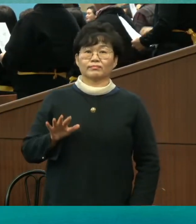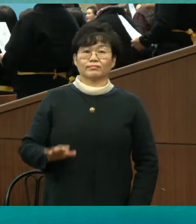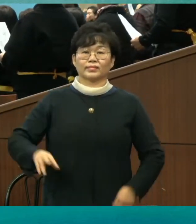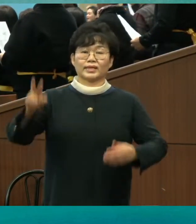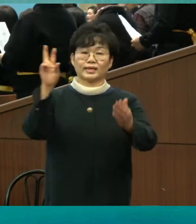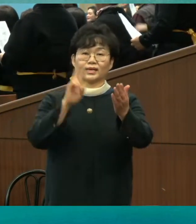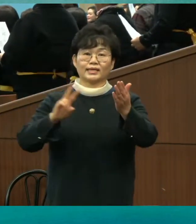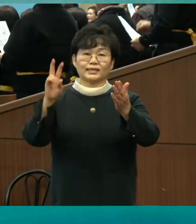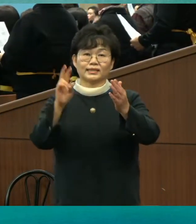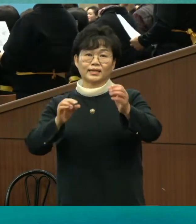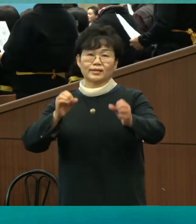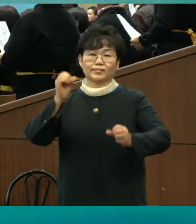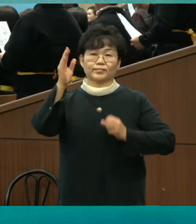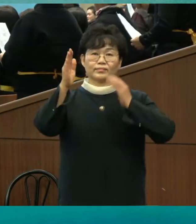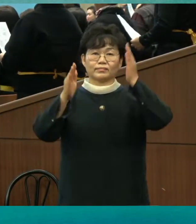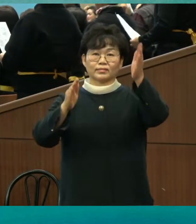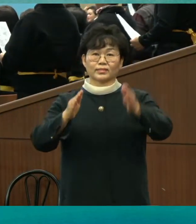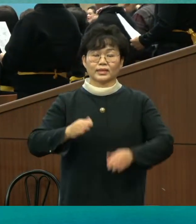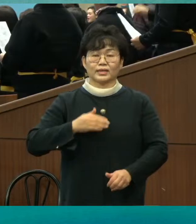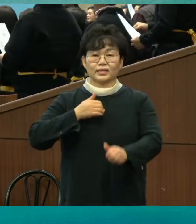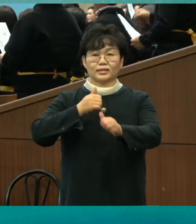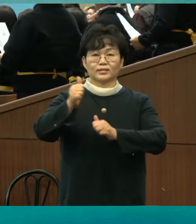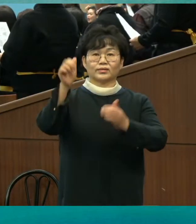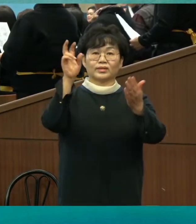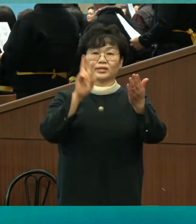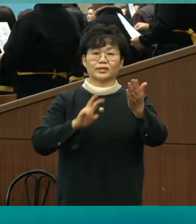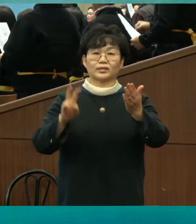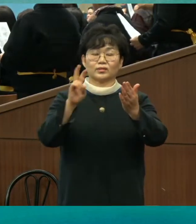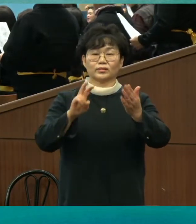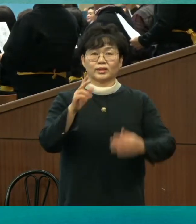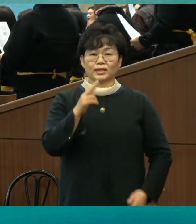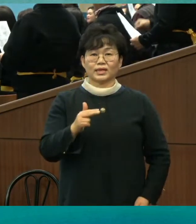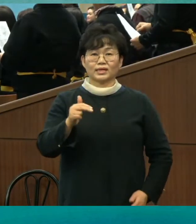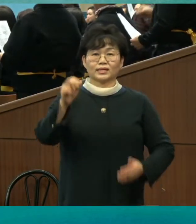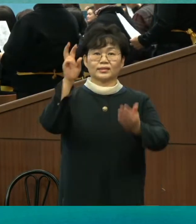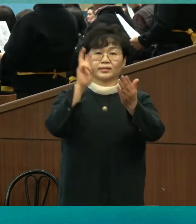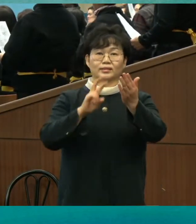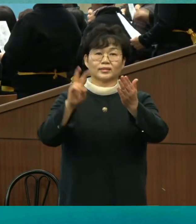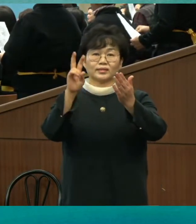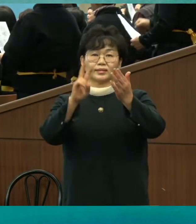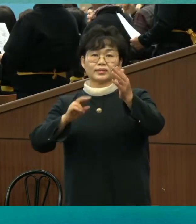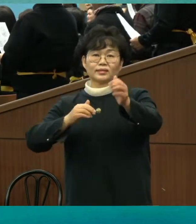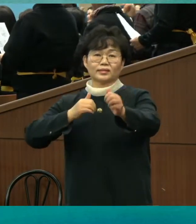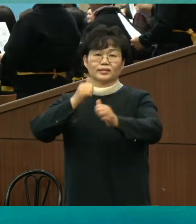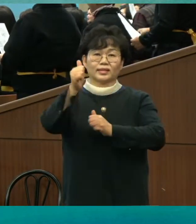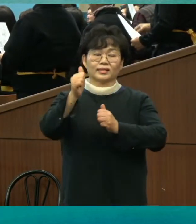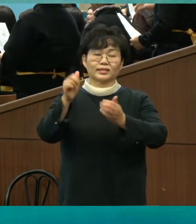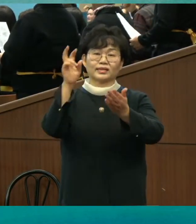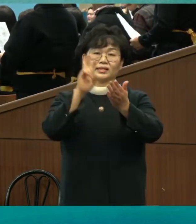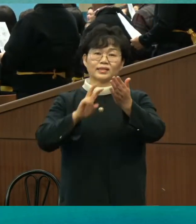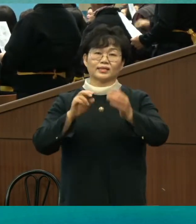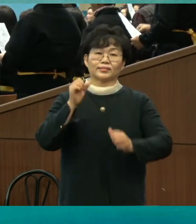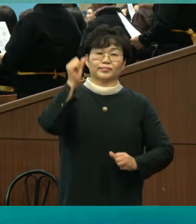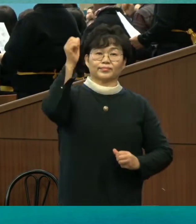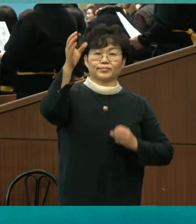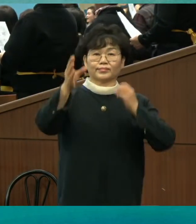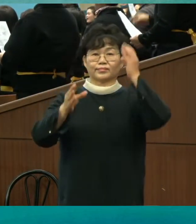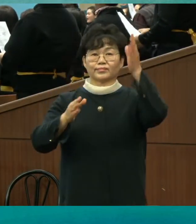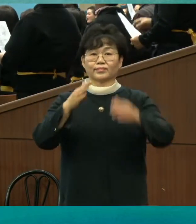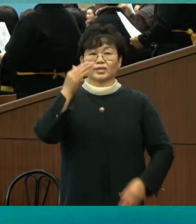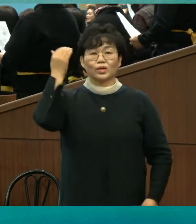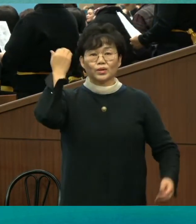비치네 찬양하세 승리의 노래 찬양 승리의 찬양